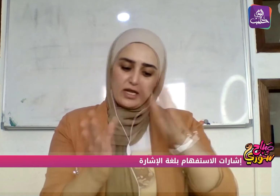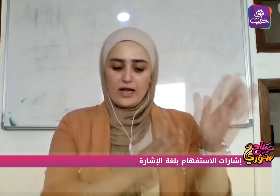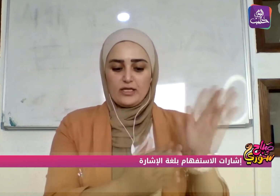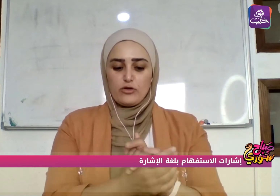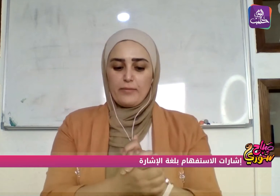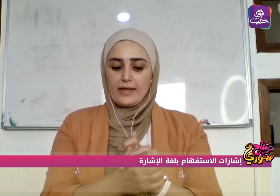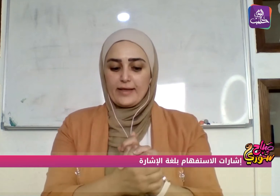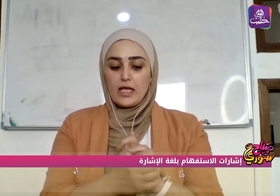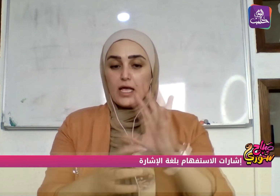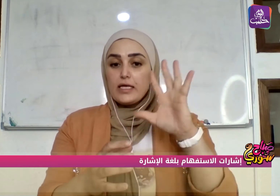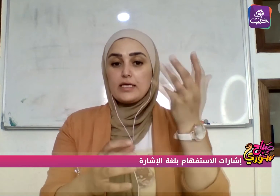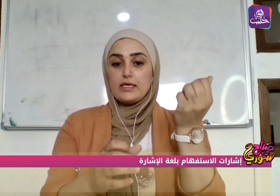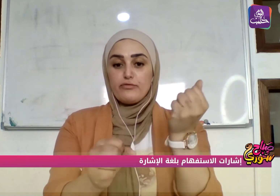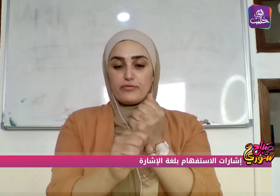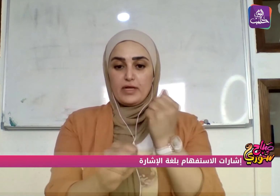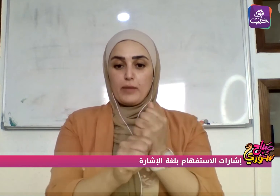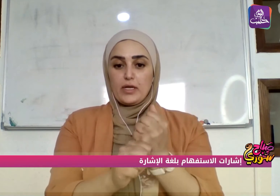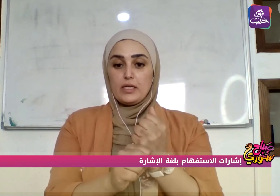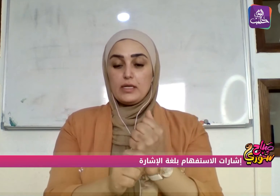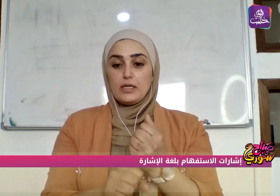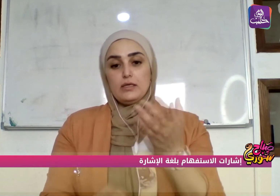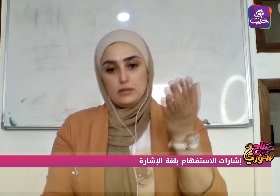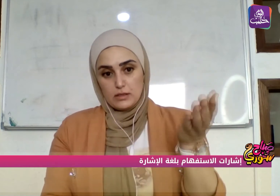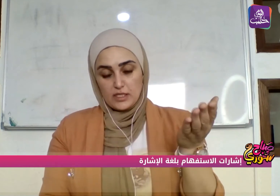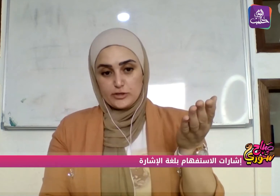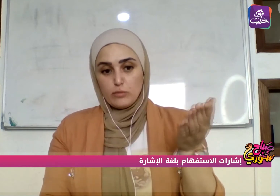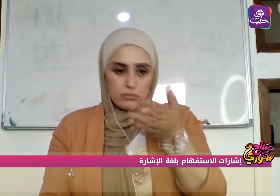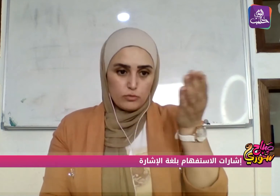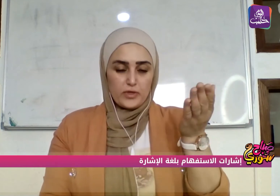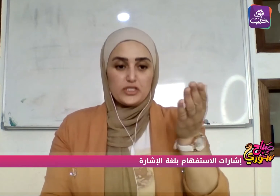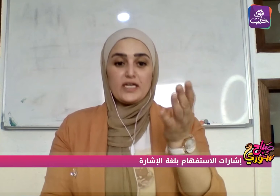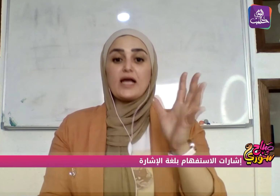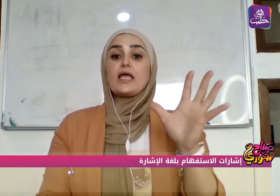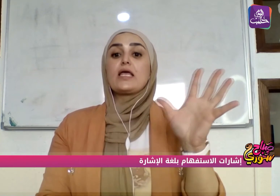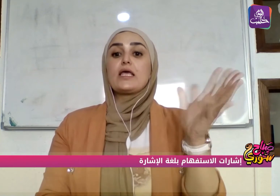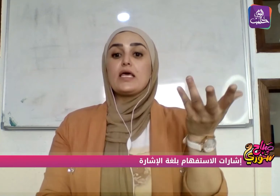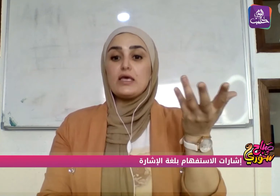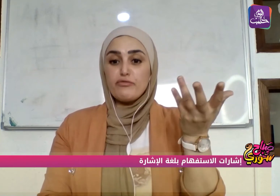هاي رح نقدر بعدين. كيف العمل للصم ممكن يجي يحكي لك كيف